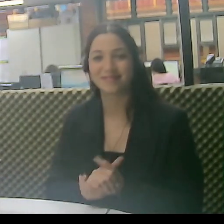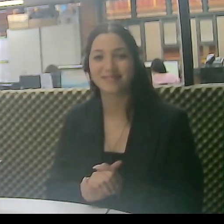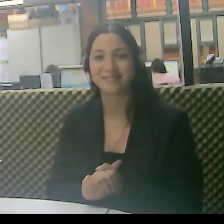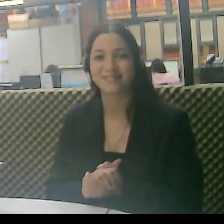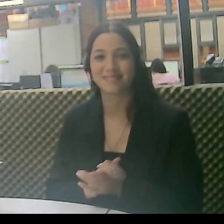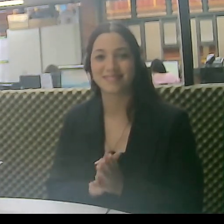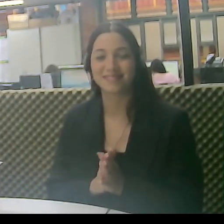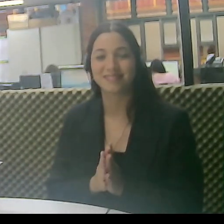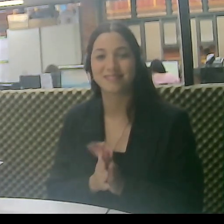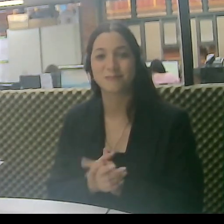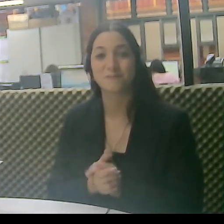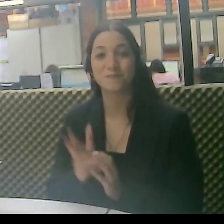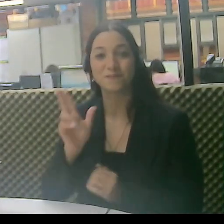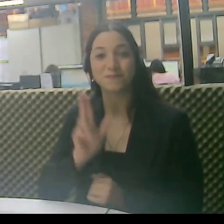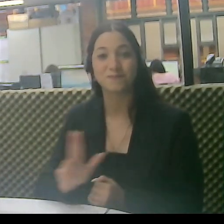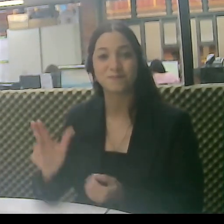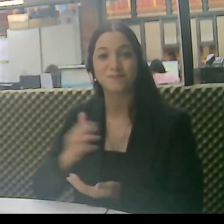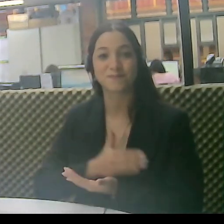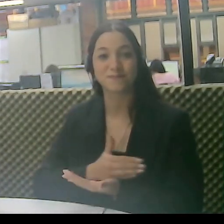juntos!